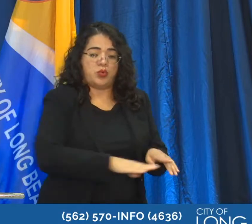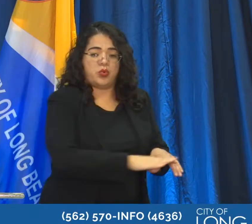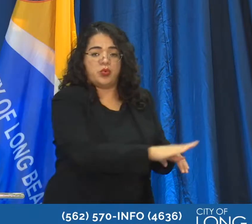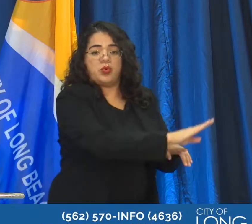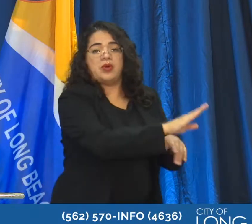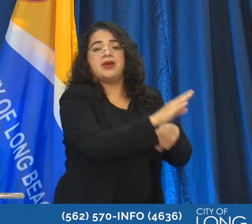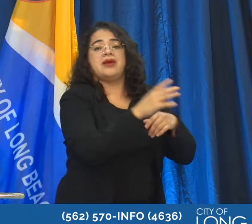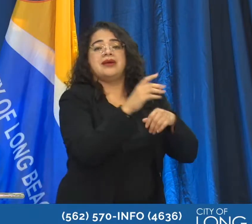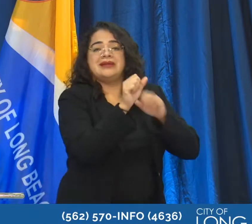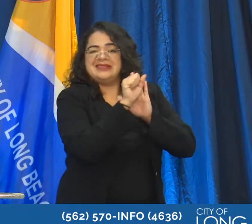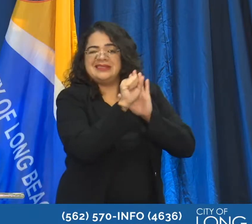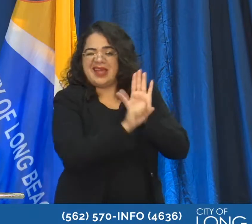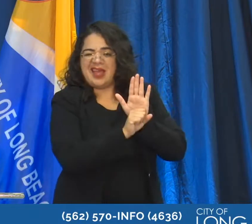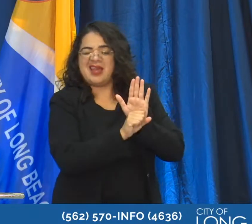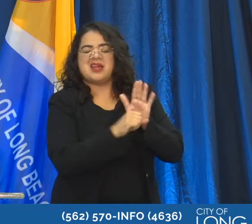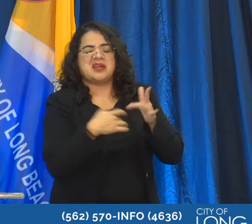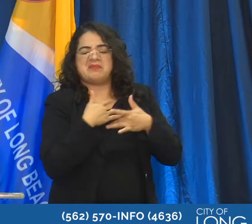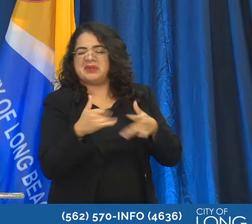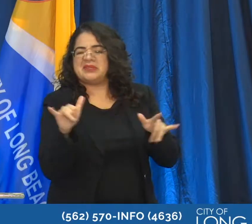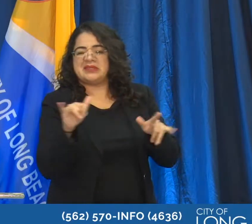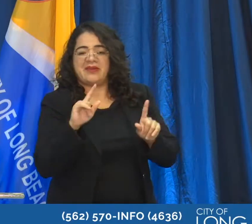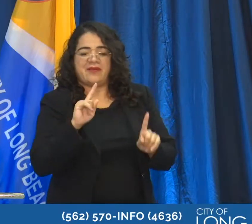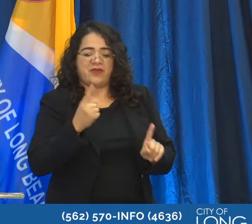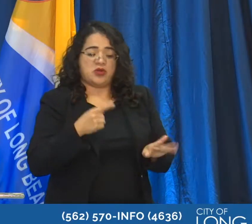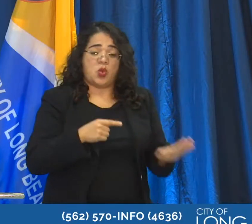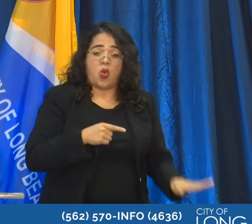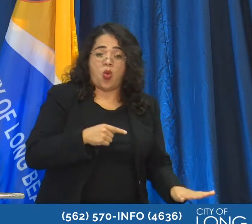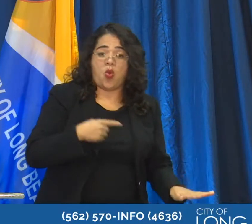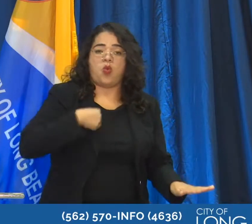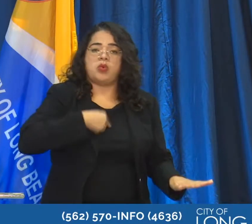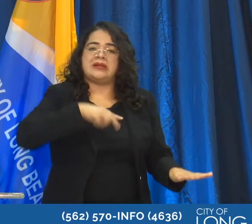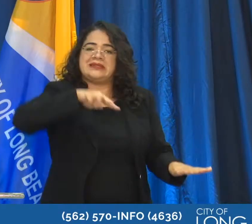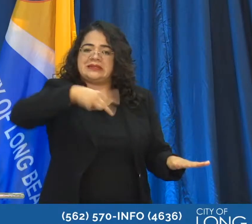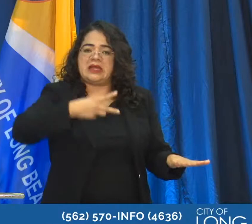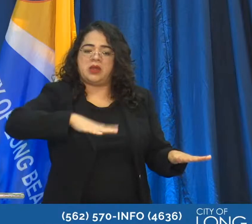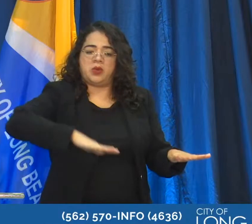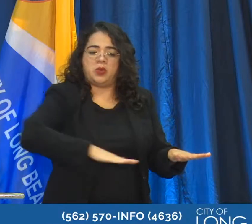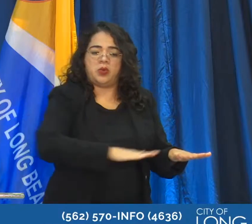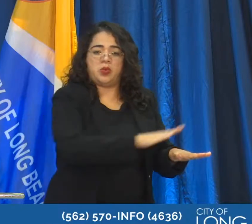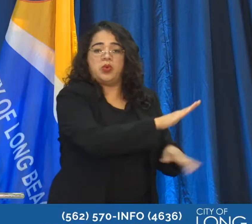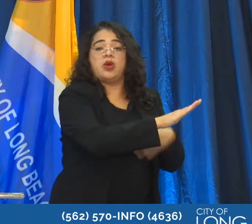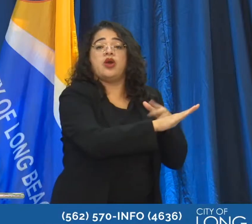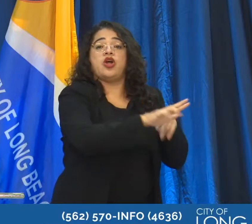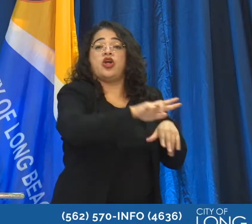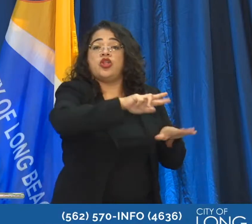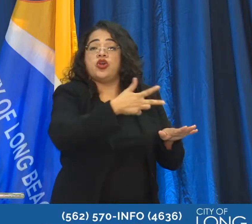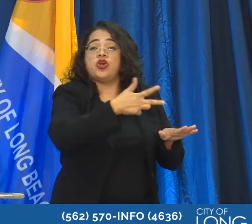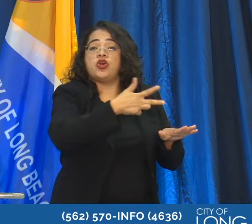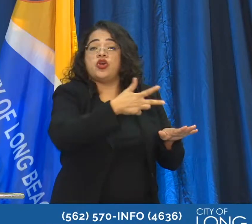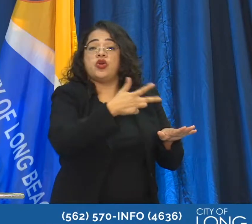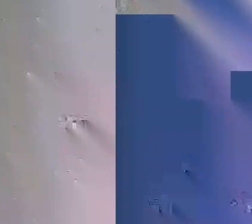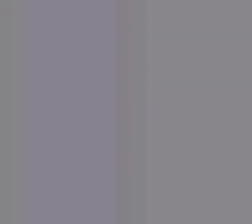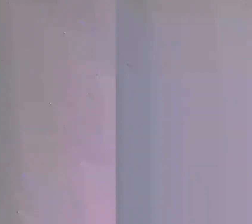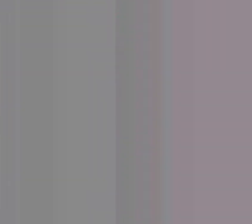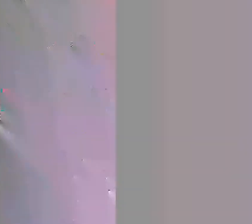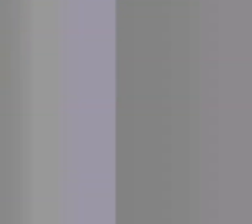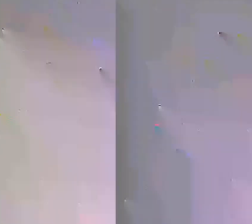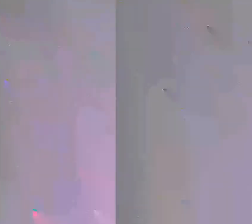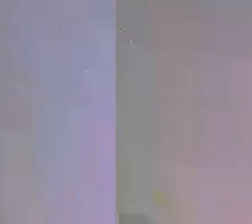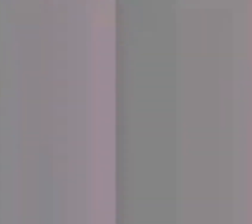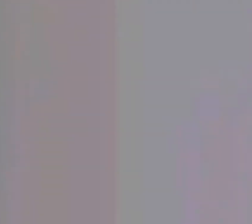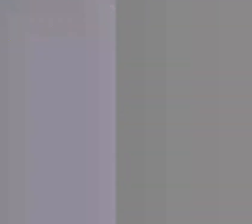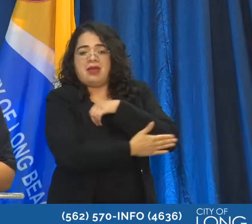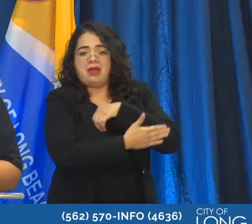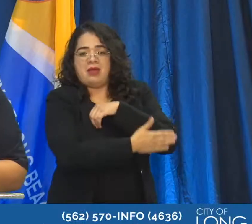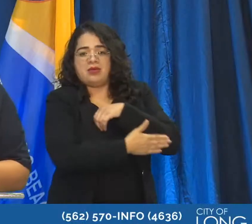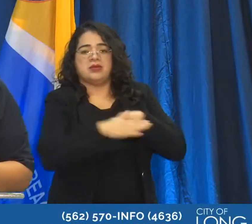personas. Continuamos con la tendencia y a continuación en casos por 100,000 en comparación con la ciudad de Los Ángeles y